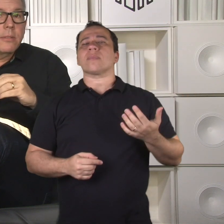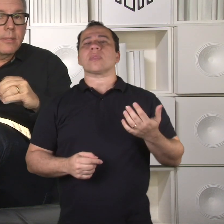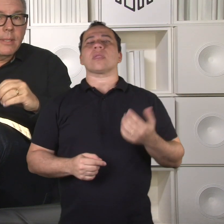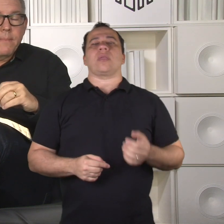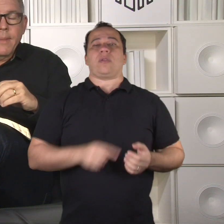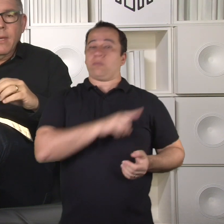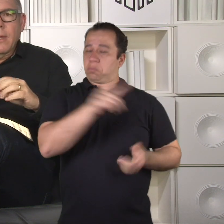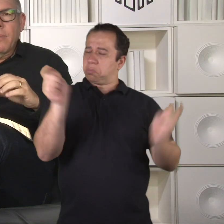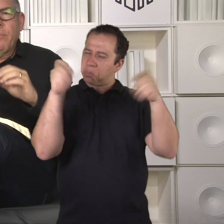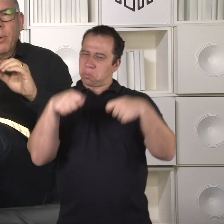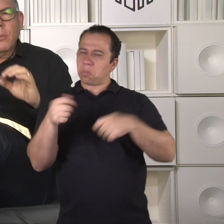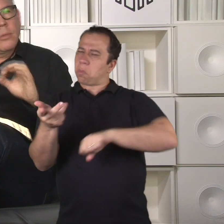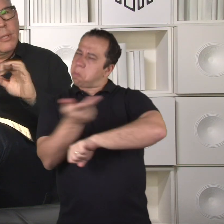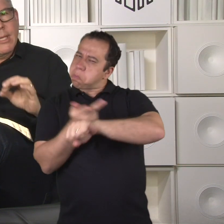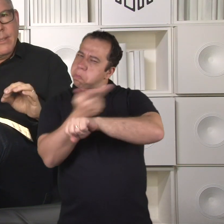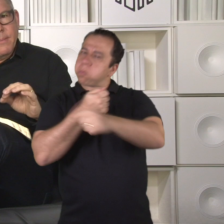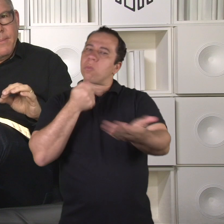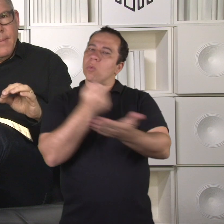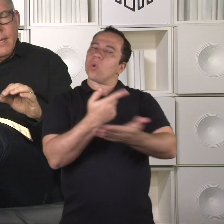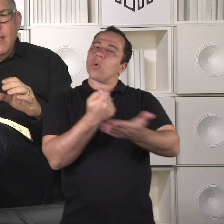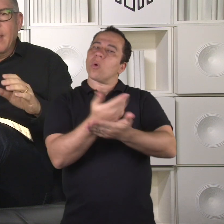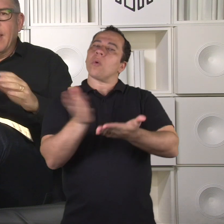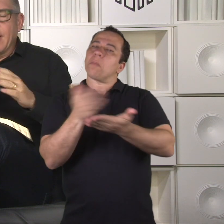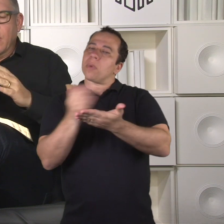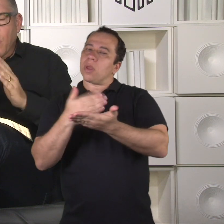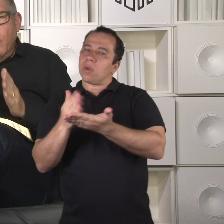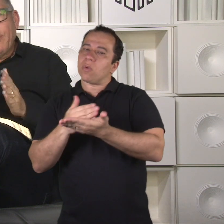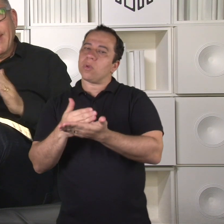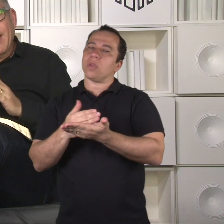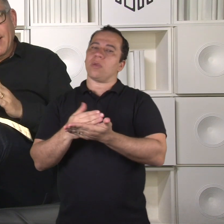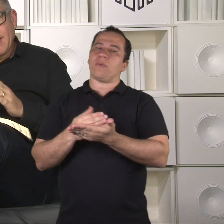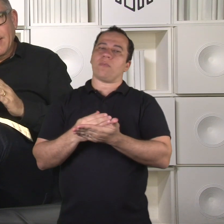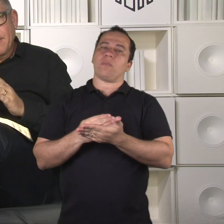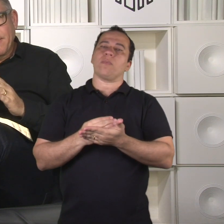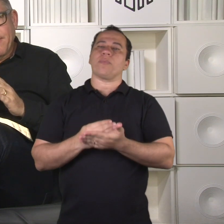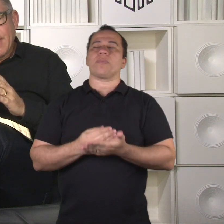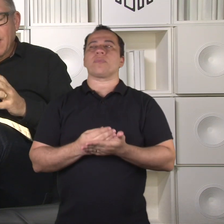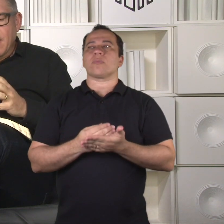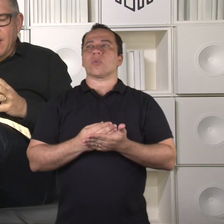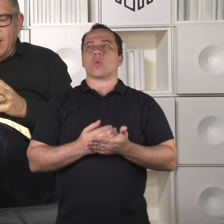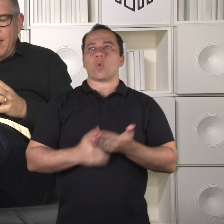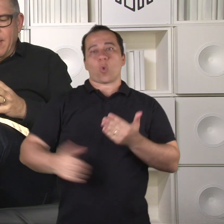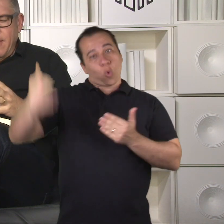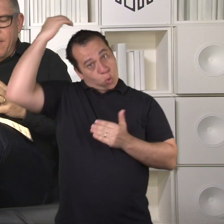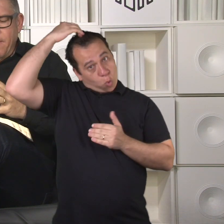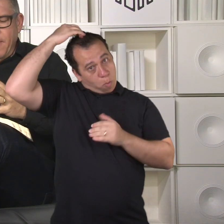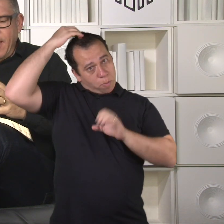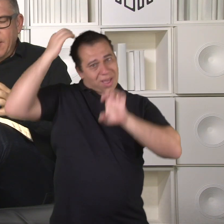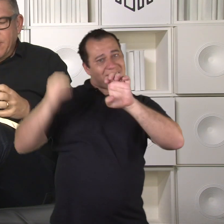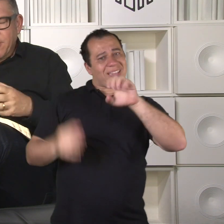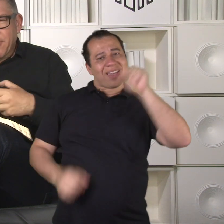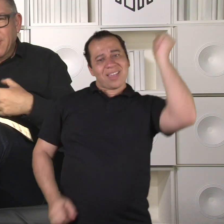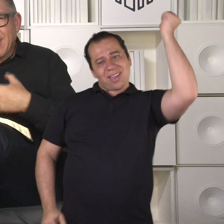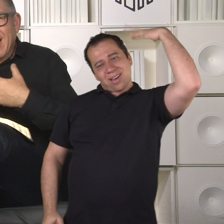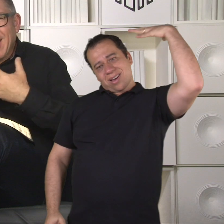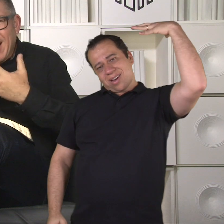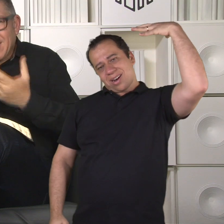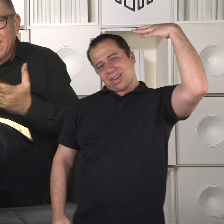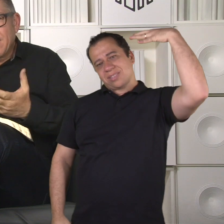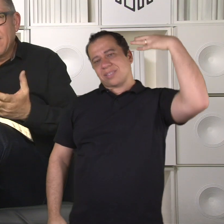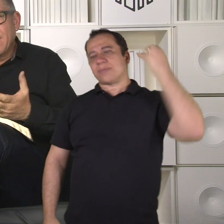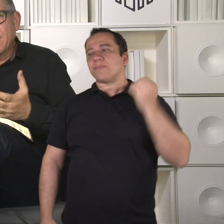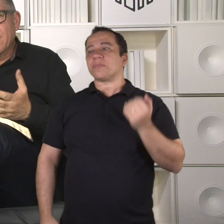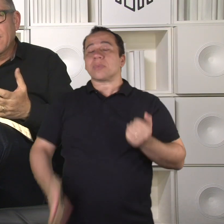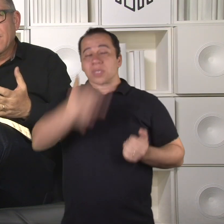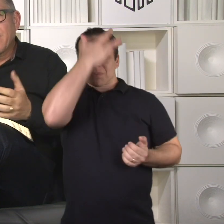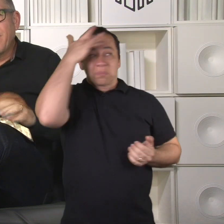ABU Editora. Paul Tournier. É culpa e graça. Quem não desfruta da